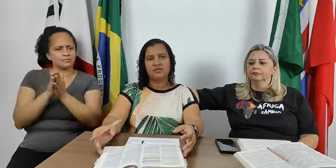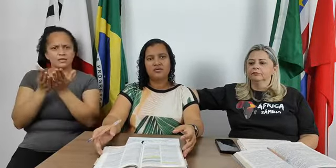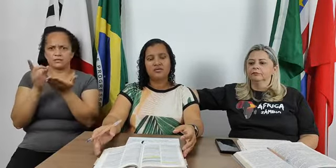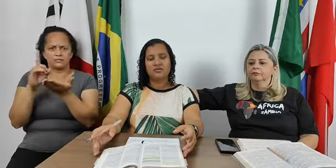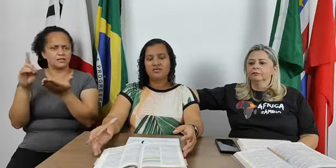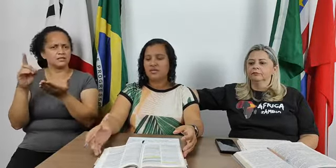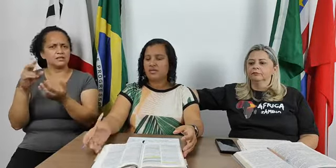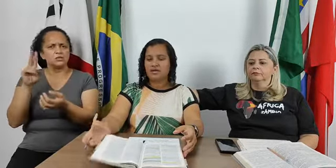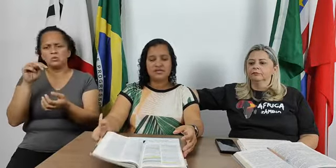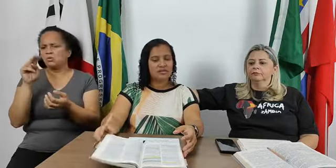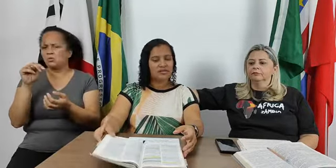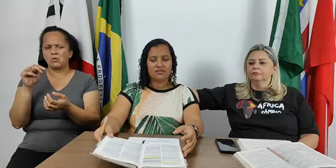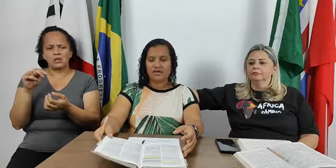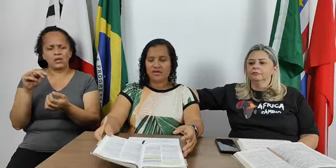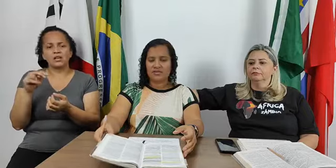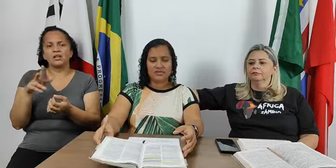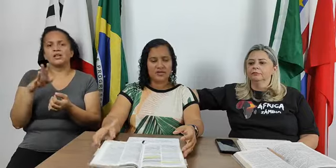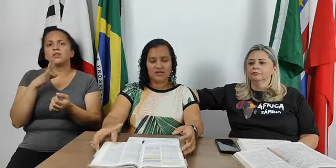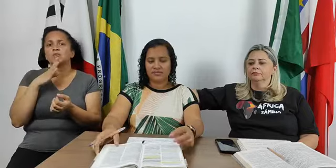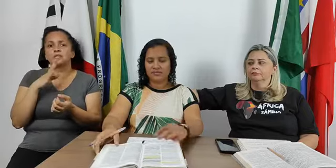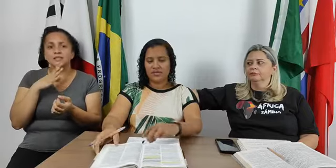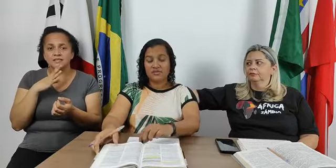batalha. Sem essa